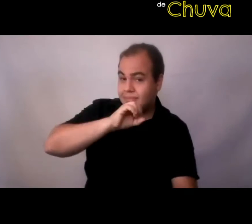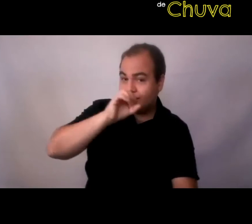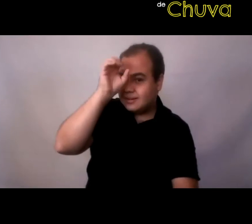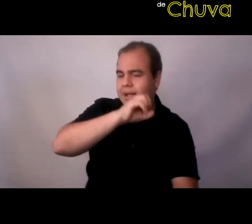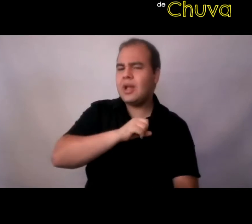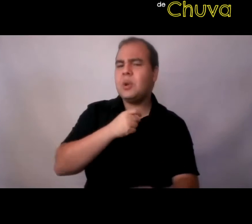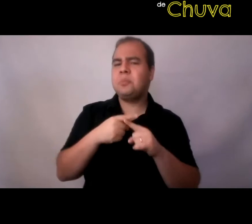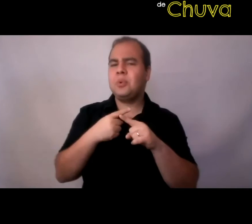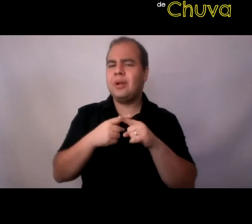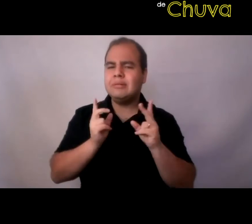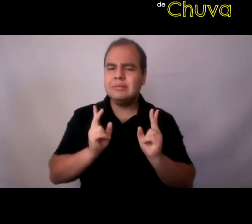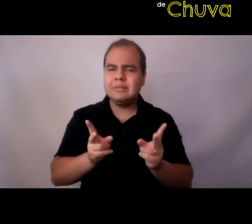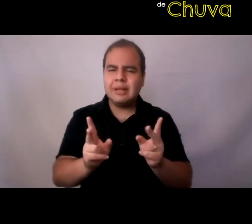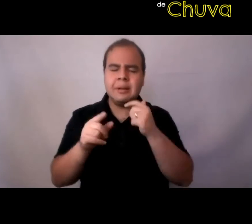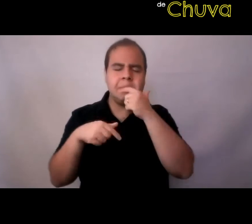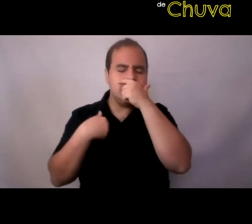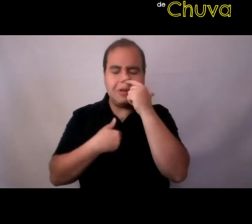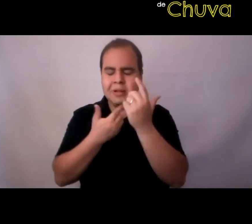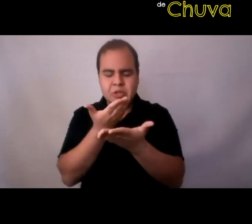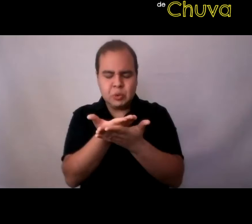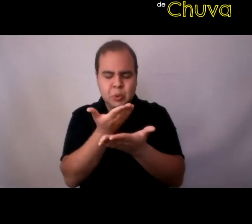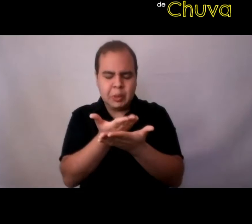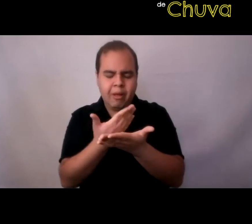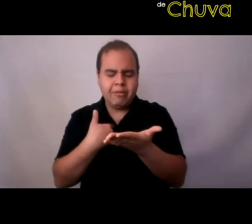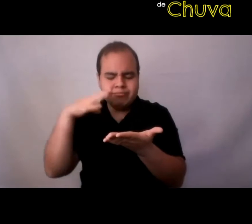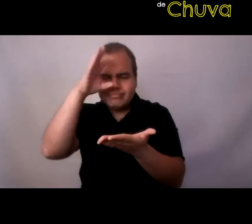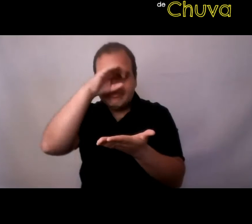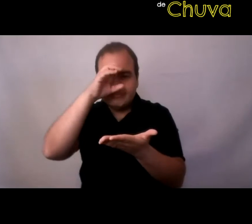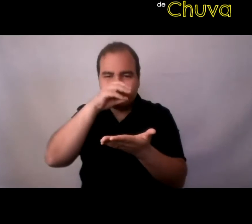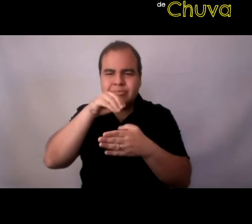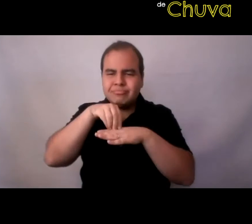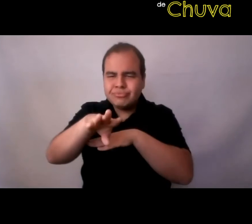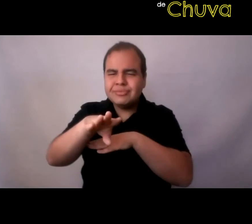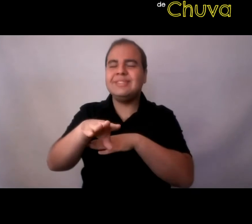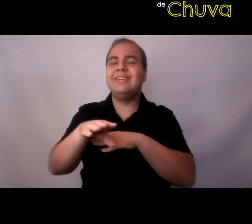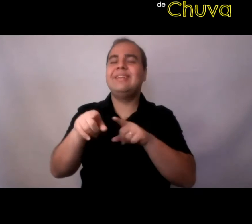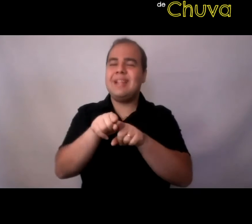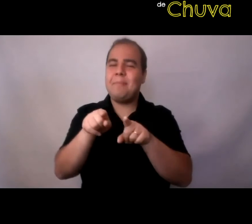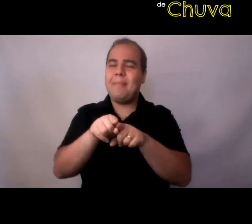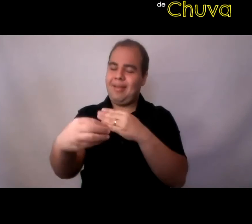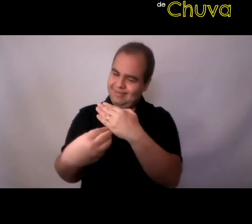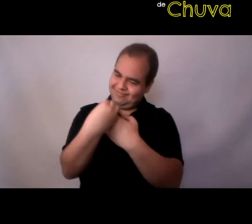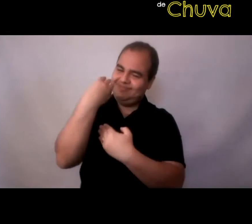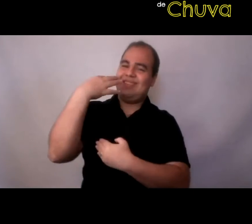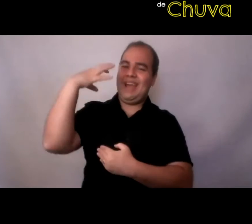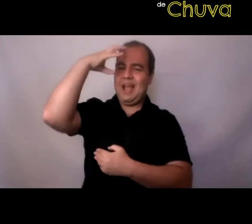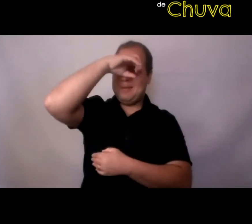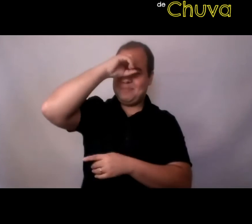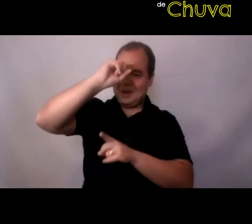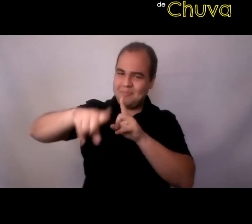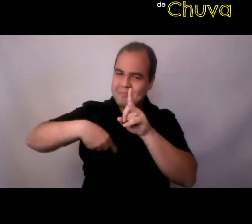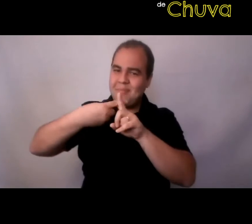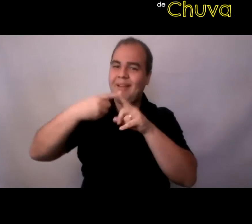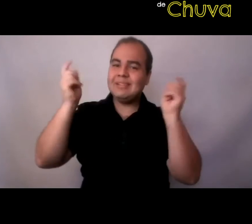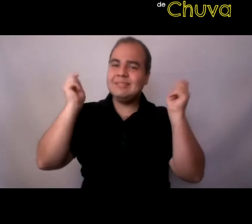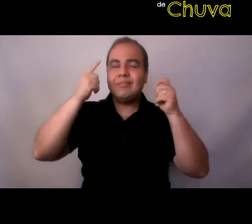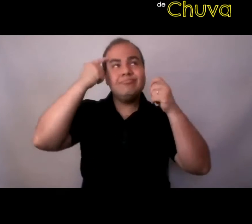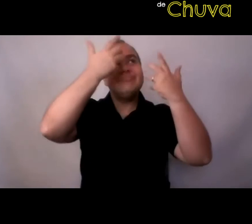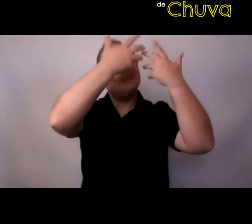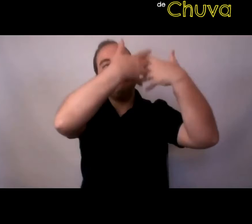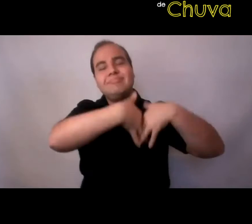vez que a gente se debruça para estudar, para compartilhar algo, a gente acaba aprendendo um pouco de mais alguma coisa e tendo algumas